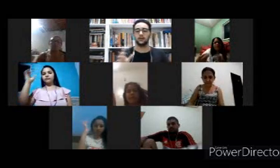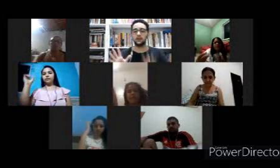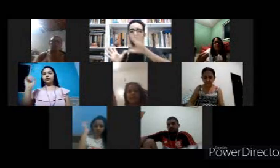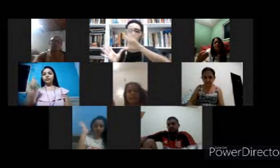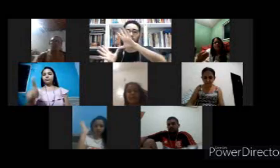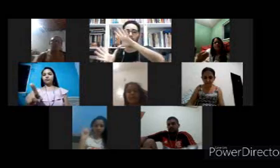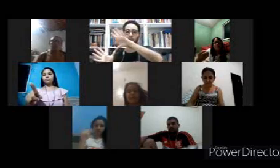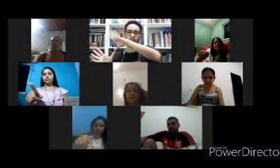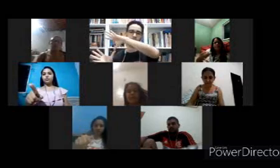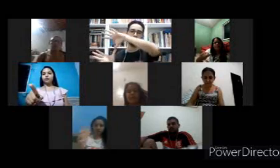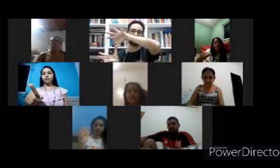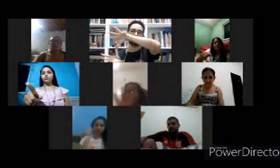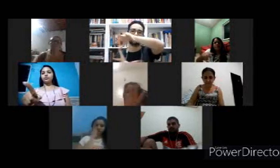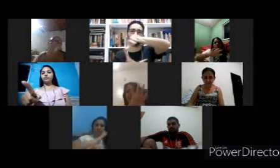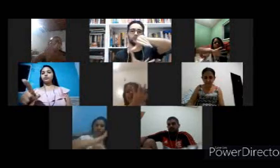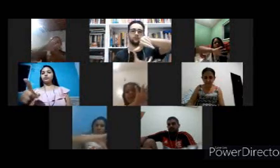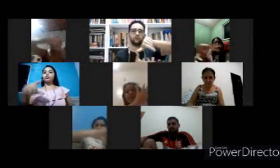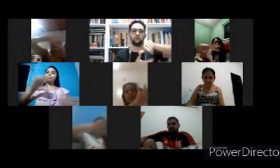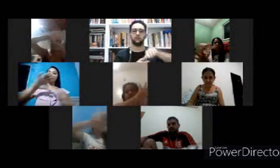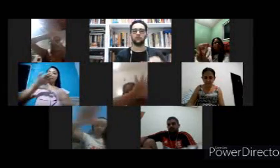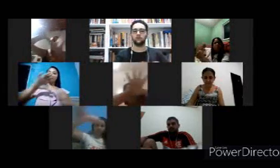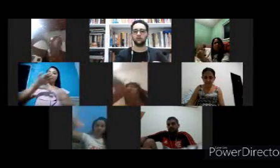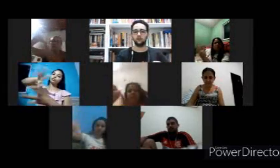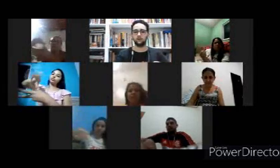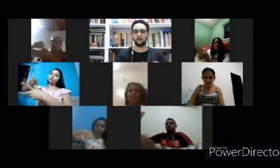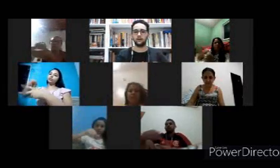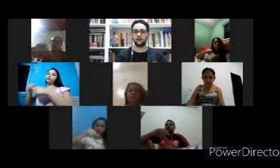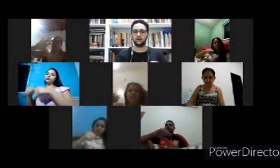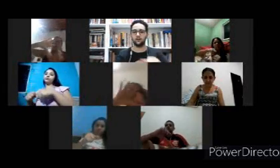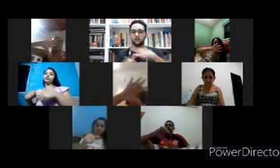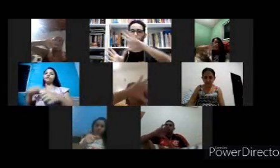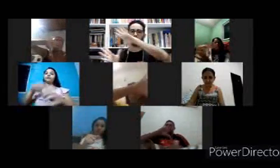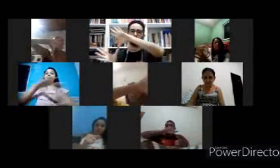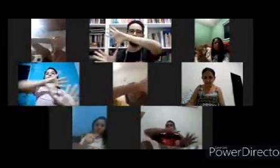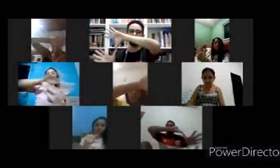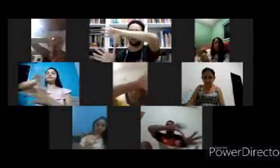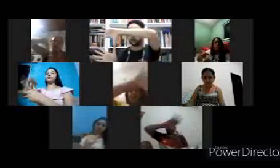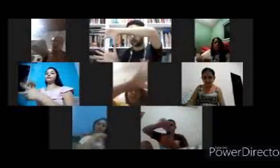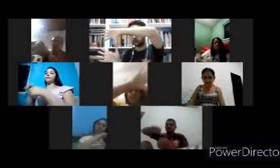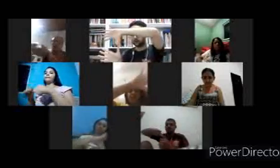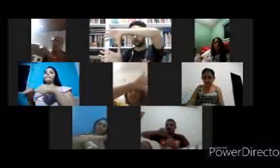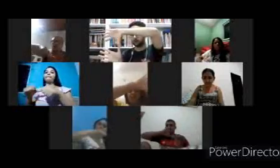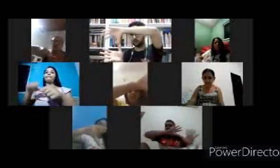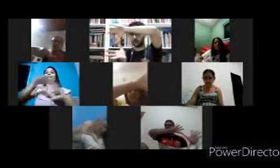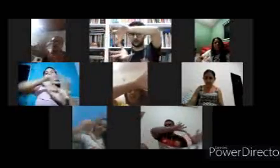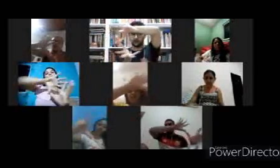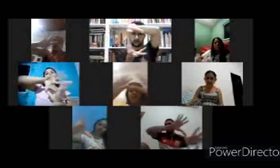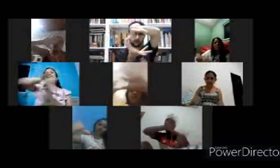e todo mundo. Mundo a gente viu lá na outra música. Mundo, você bota as 2 mãos para um lado e faz como se